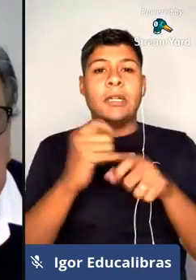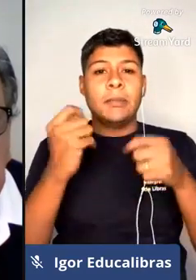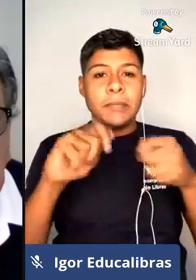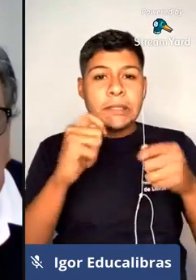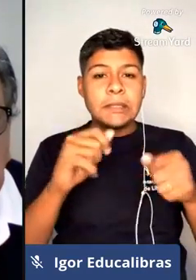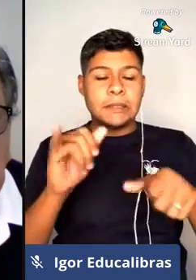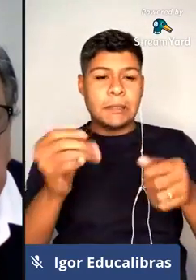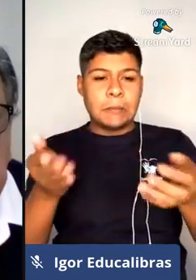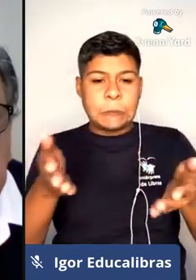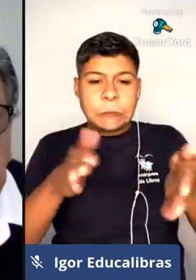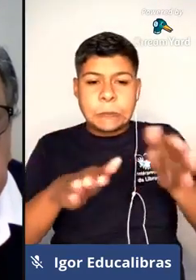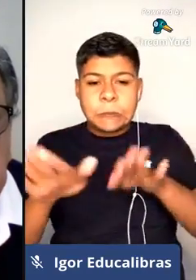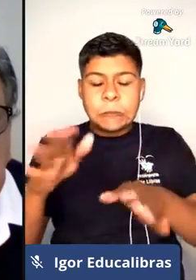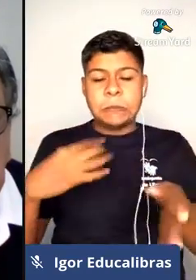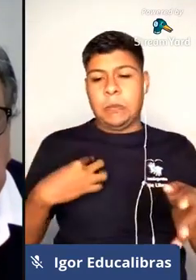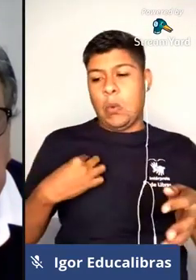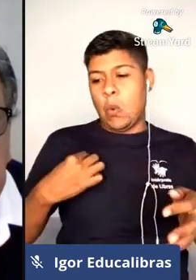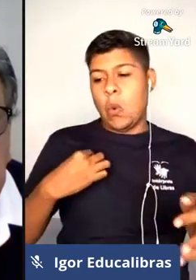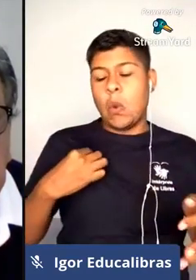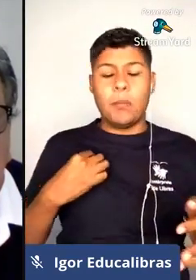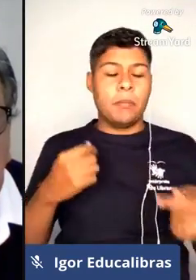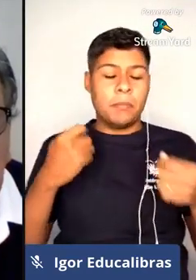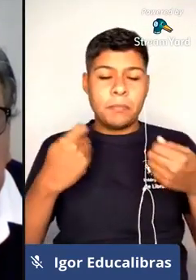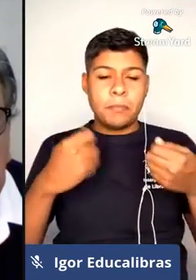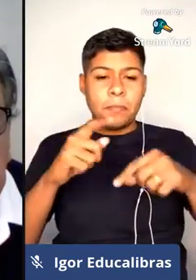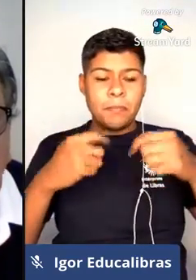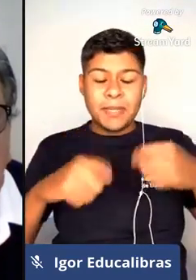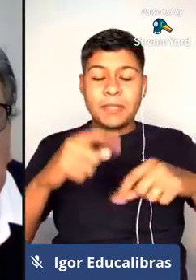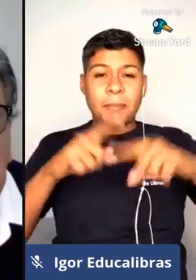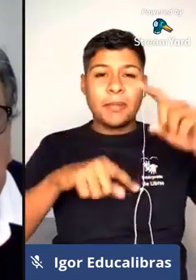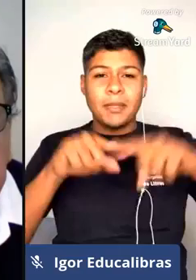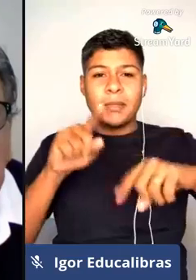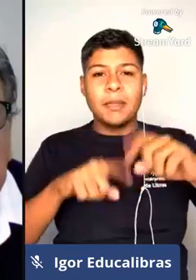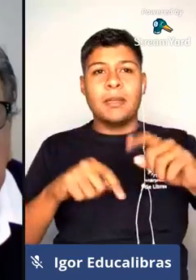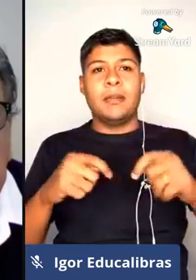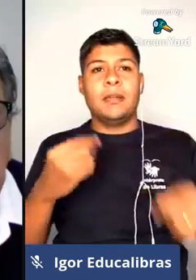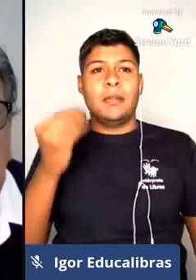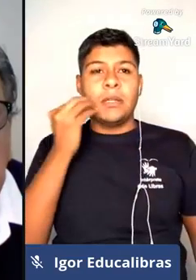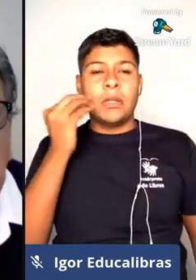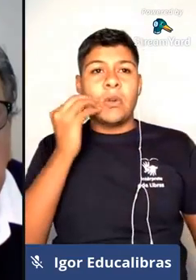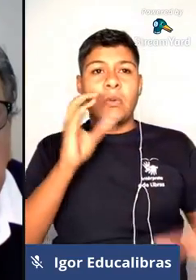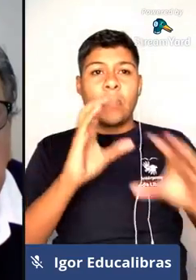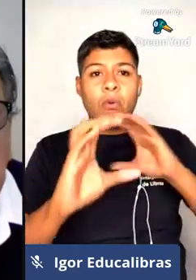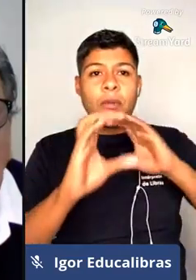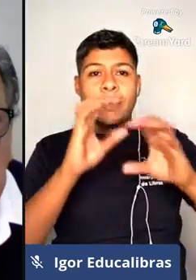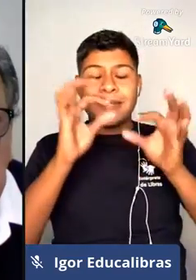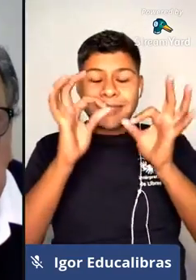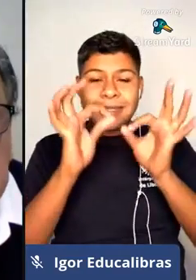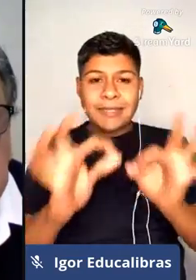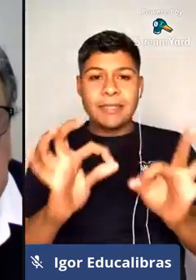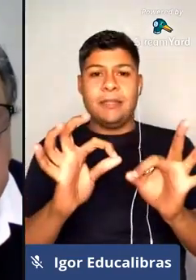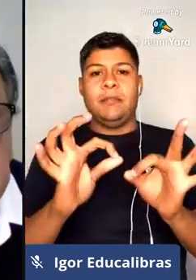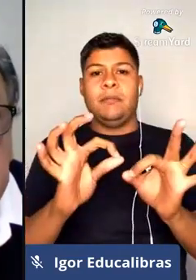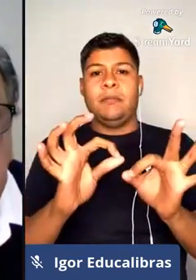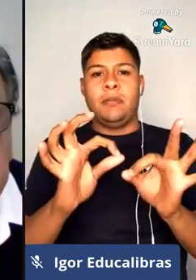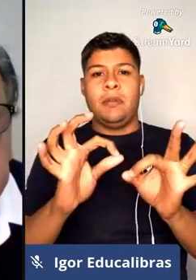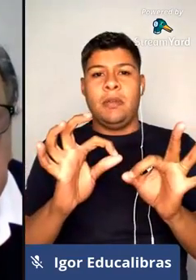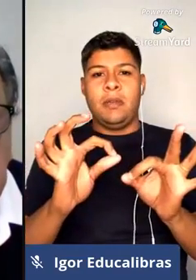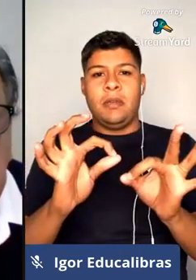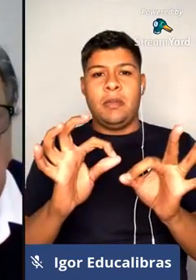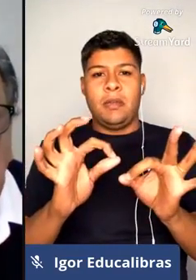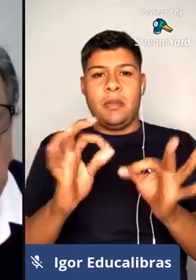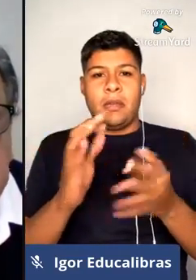calçar, vestir, precisam de equipamentos, precisam de materiais para se comunicar adequadamente com o mundo, e isso às